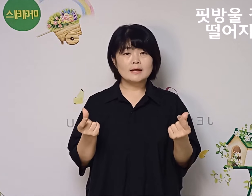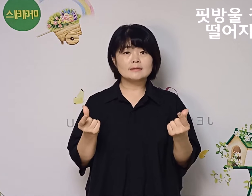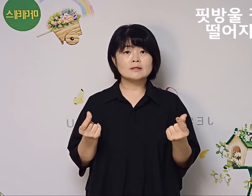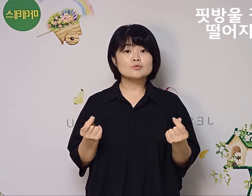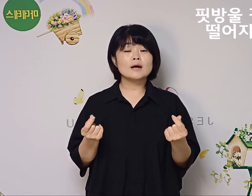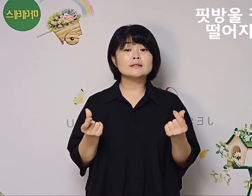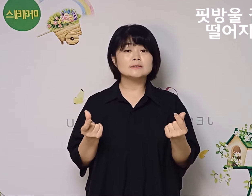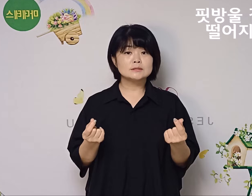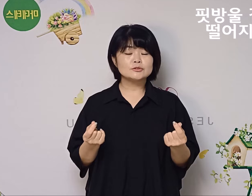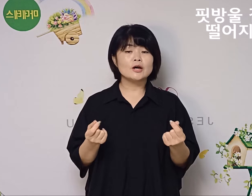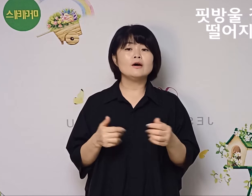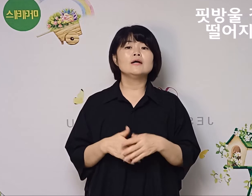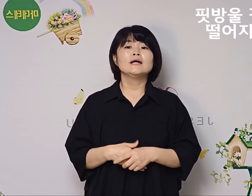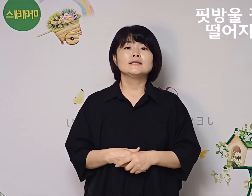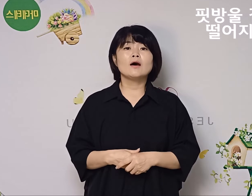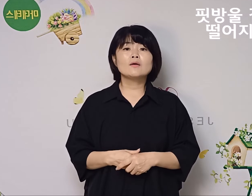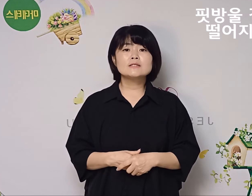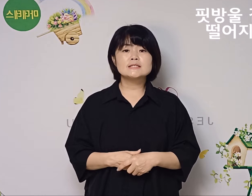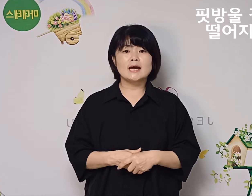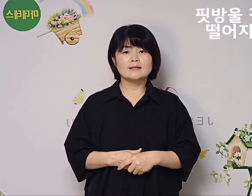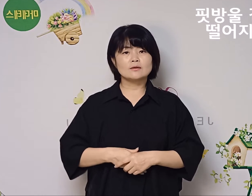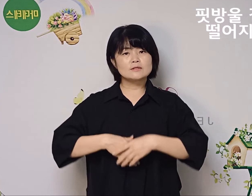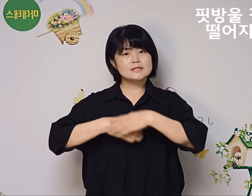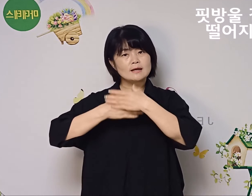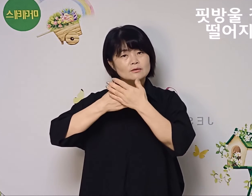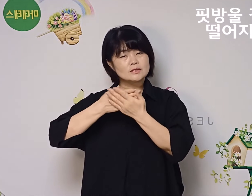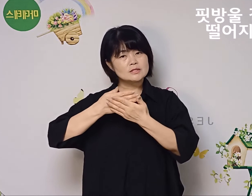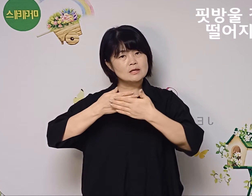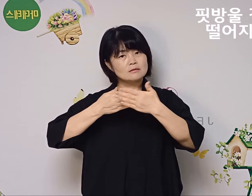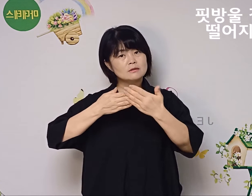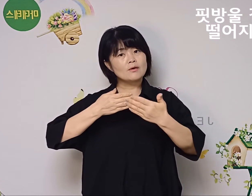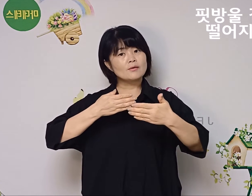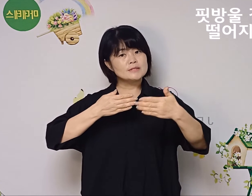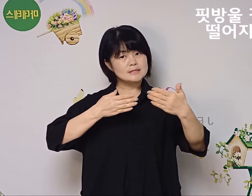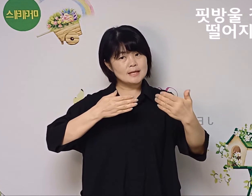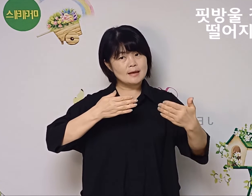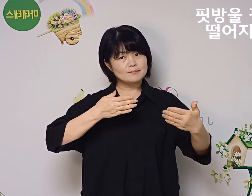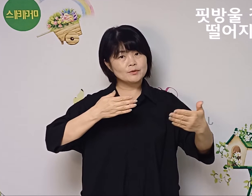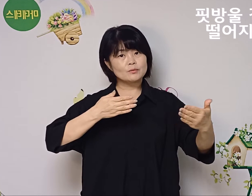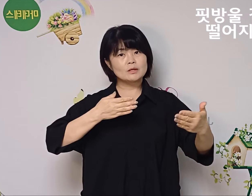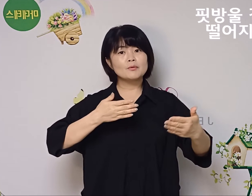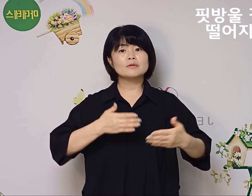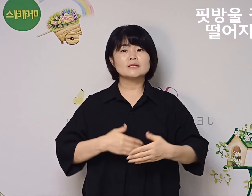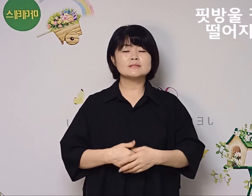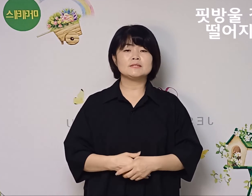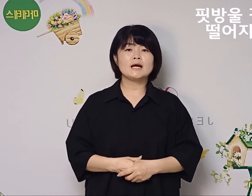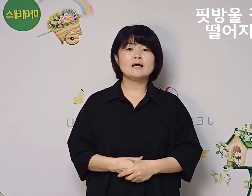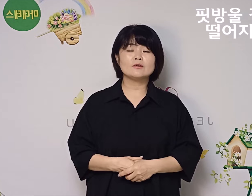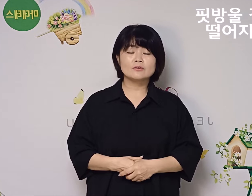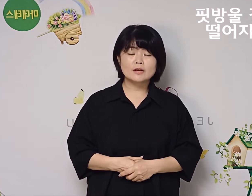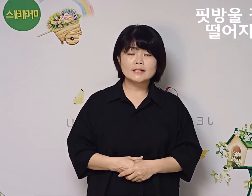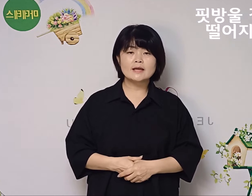같다 수화를 넣고요. 떨어지다 아까 어떻게 했죠? 떨어지네. 이렇게 표현하겠습니다.